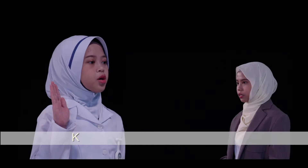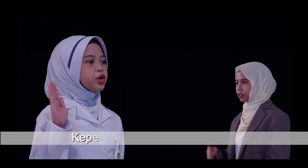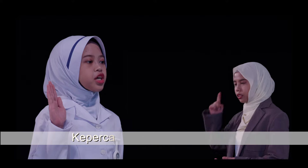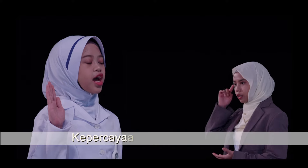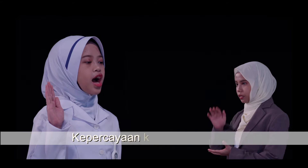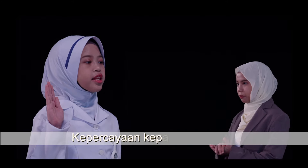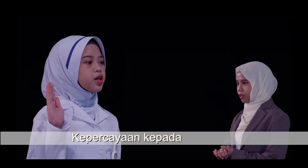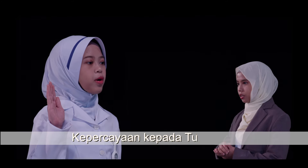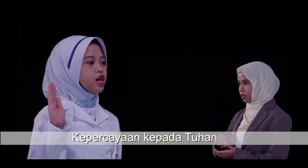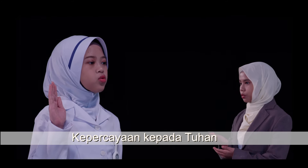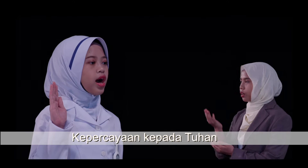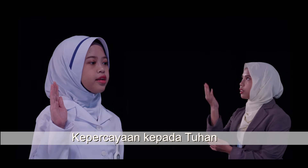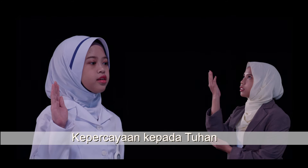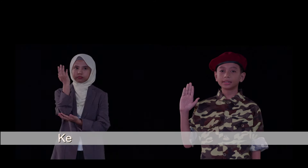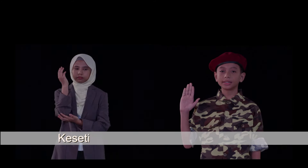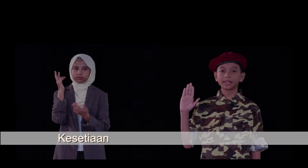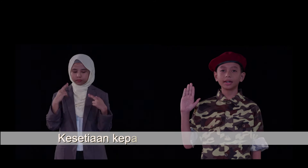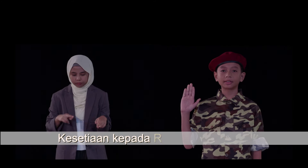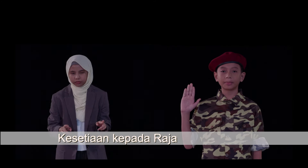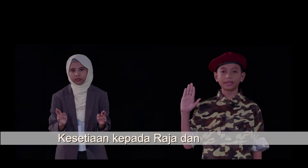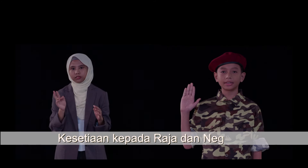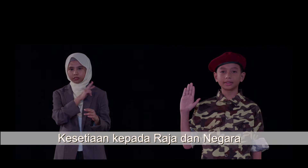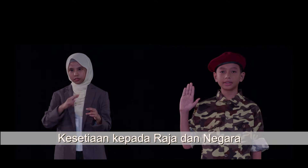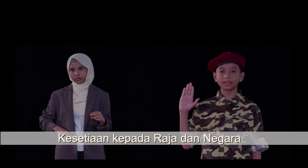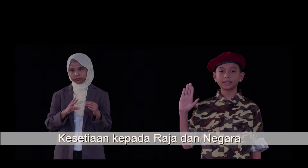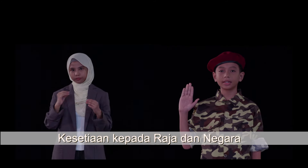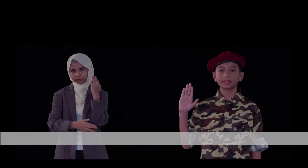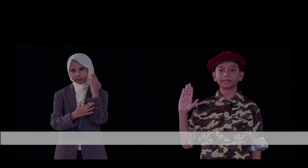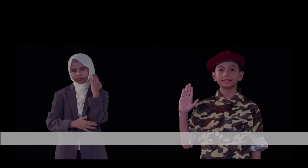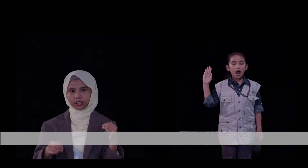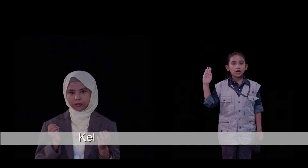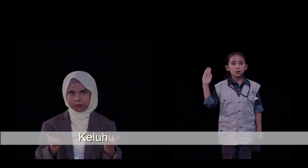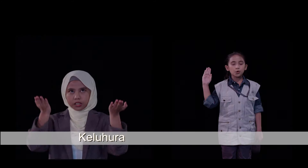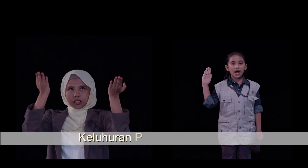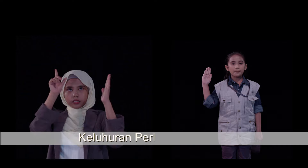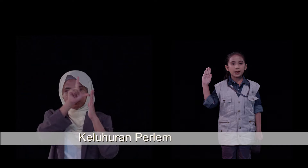berikut. Kepercayaan kepada Tuhan. Kesetiaan kepada Raja dan Negara.